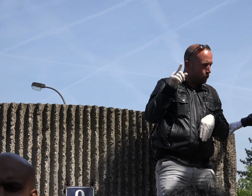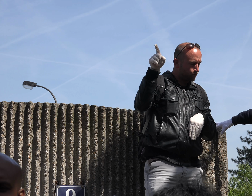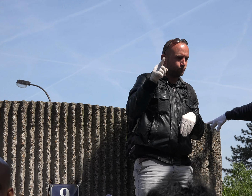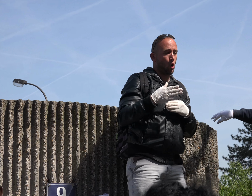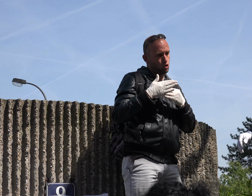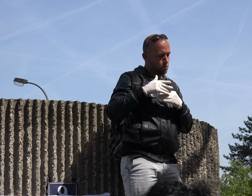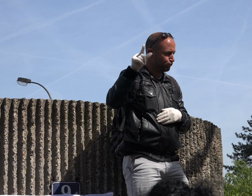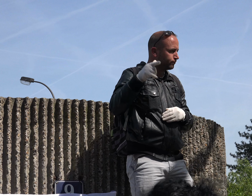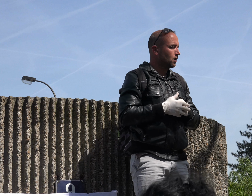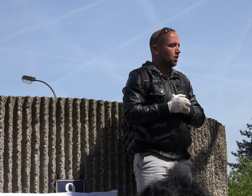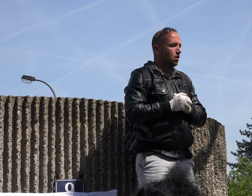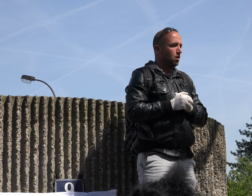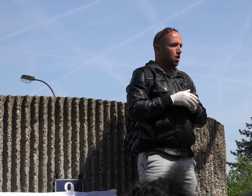Merci. Oh. Bonjour, moi je viens du Mans, enfin pas du Mans.